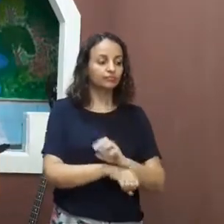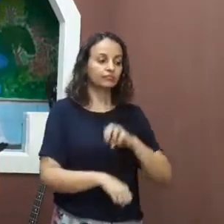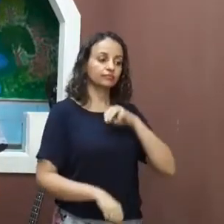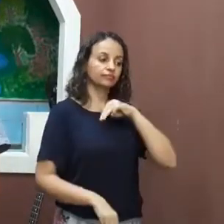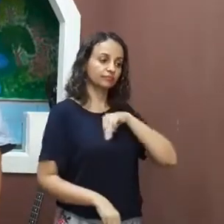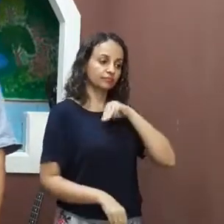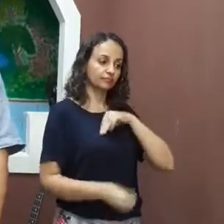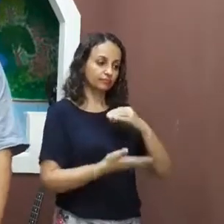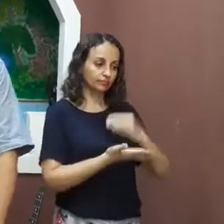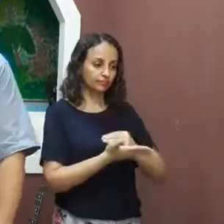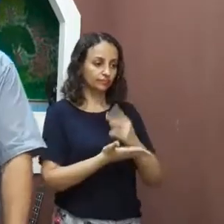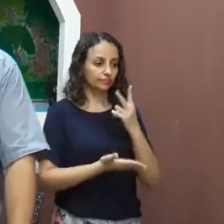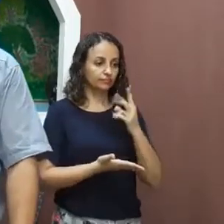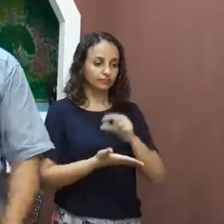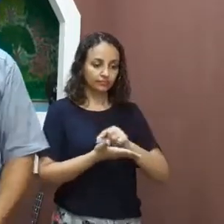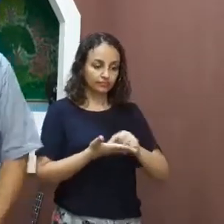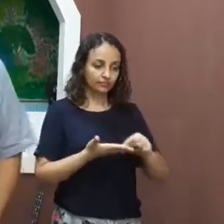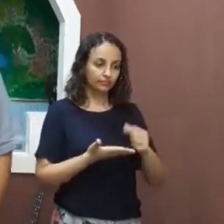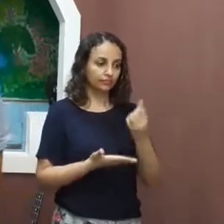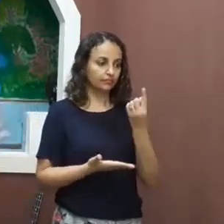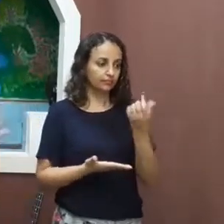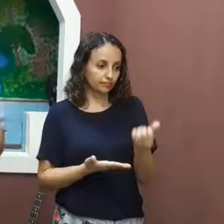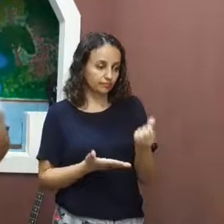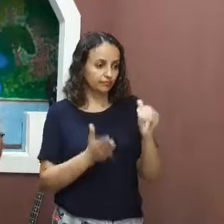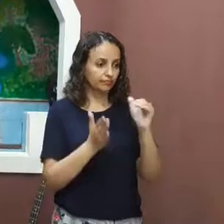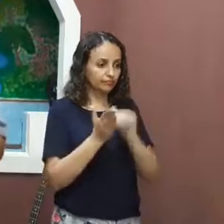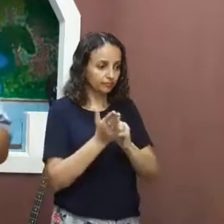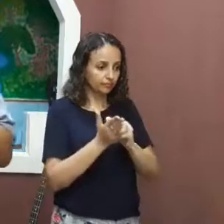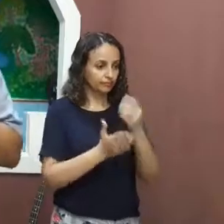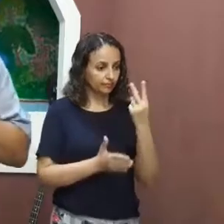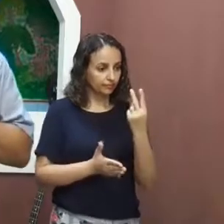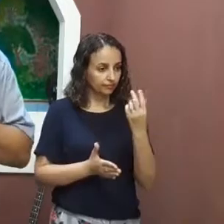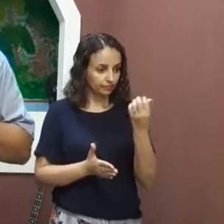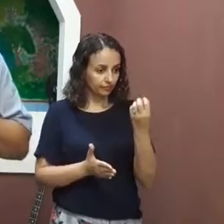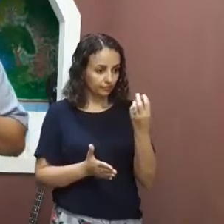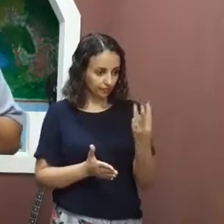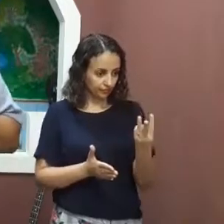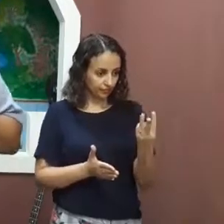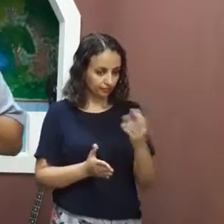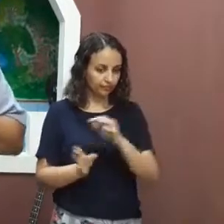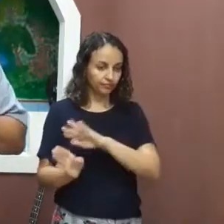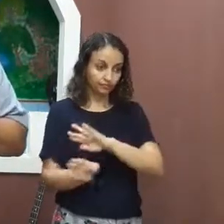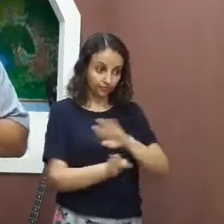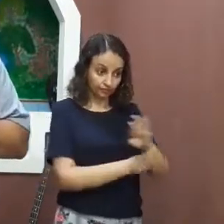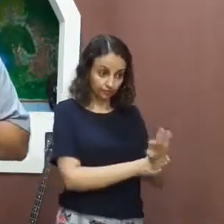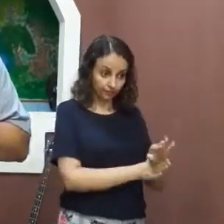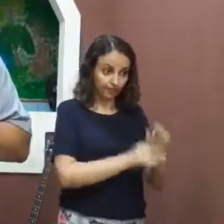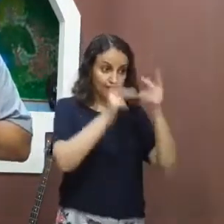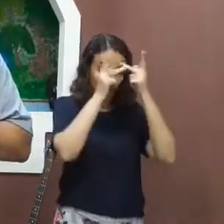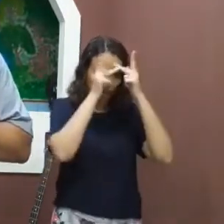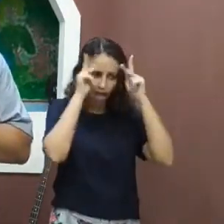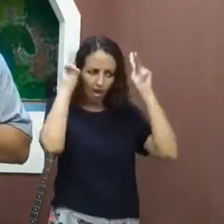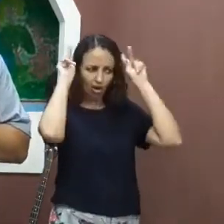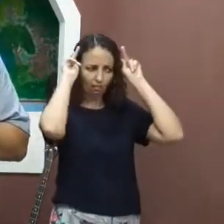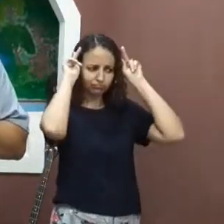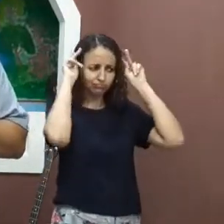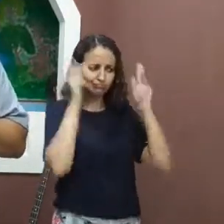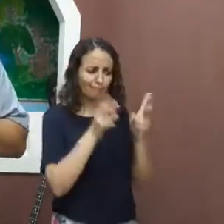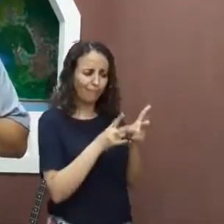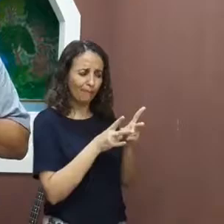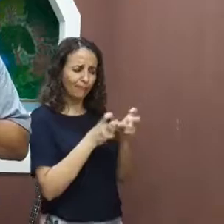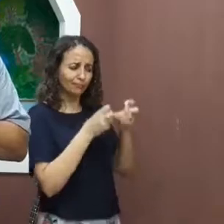de 16 a 23. Quando Herodes percebeu que havia sido enganado pelos